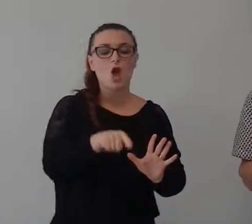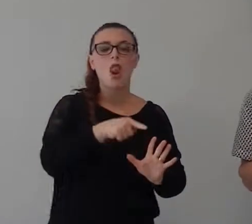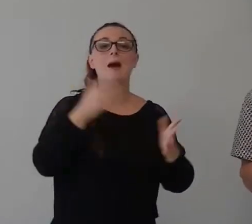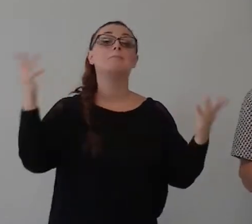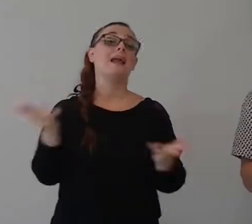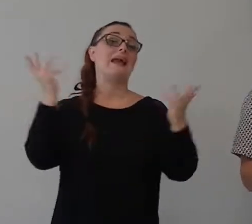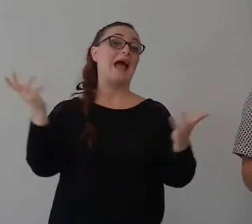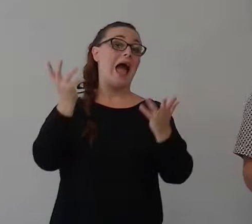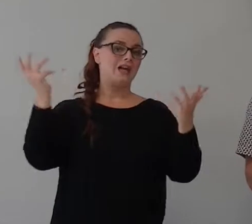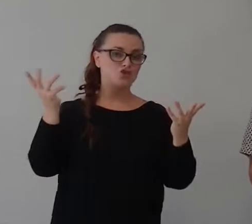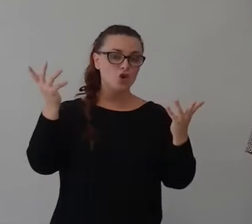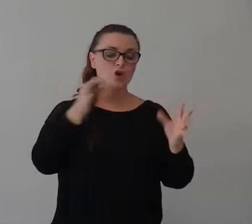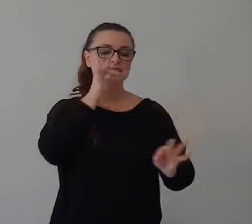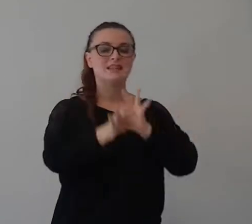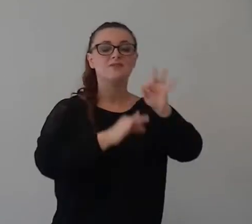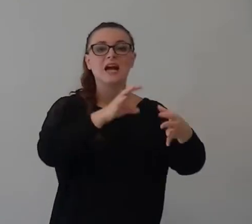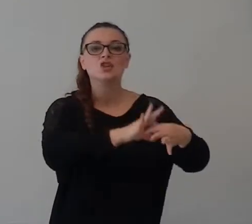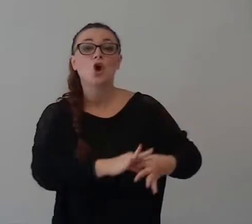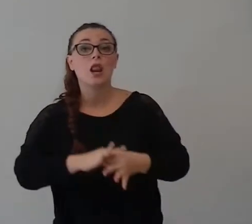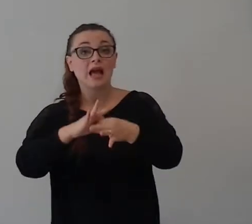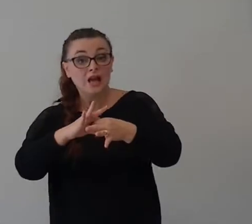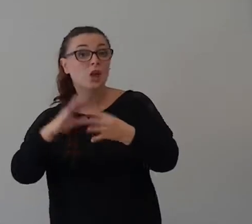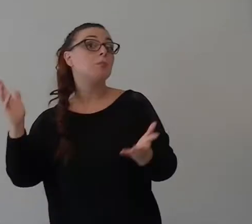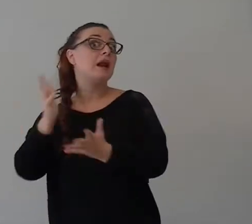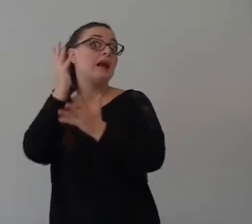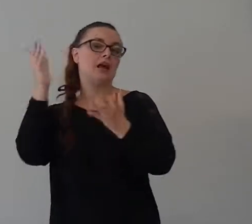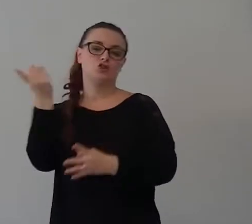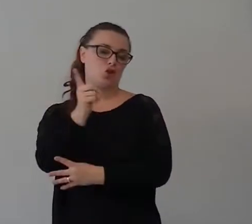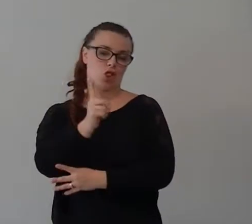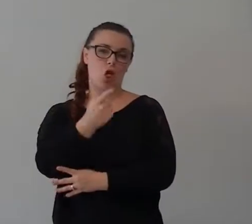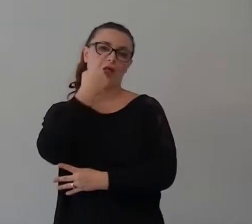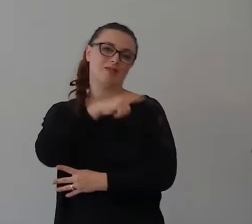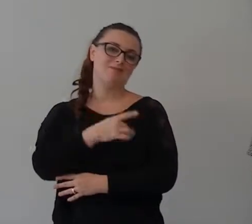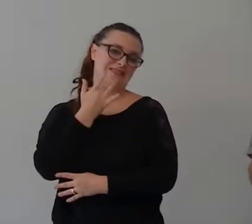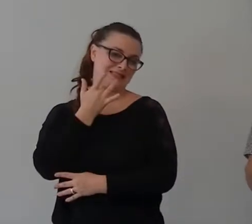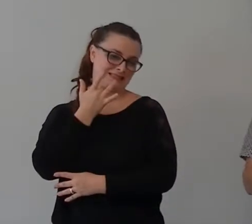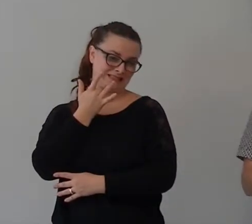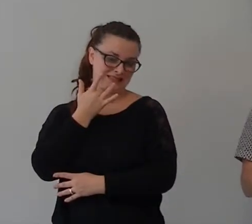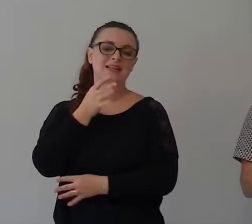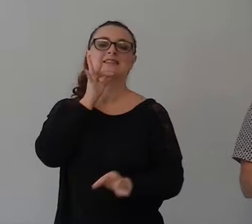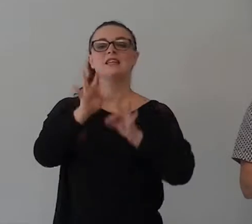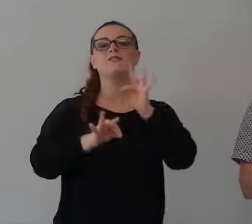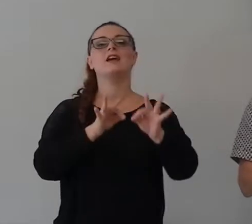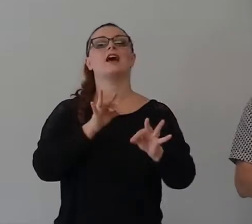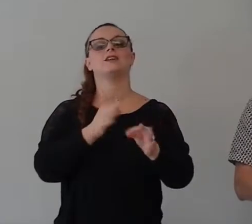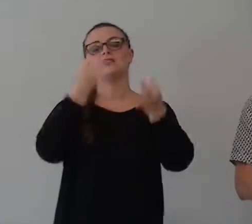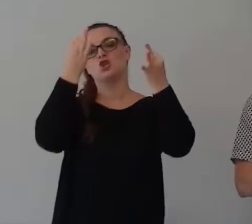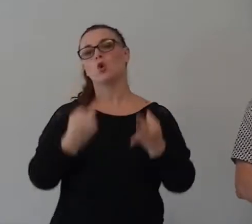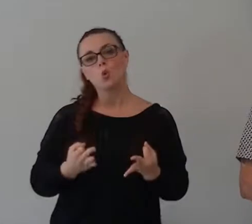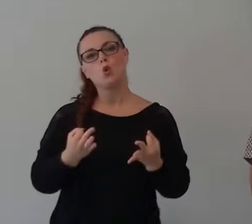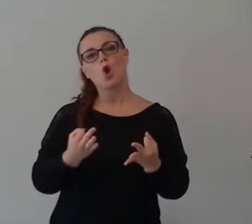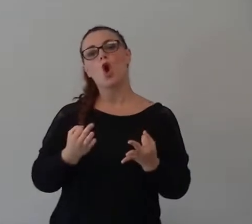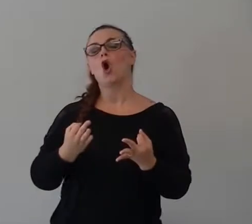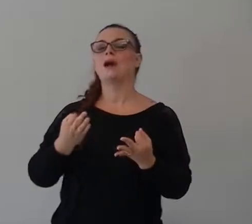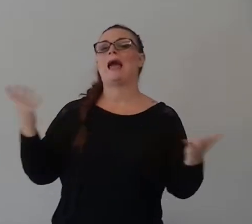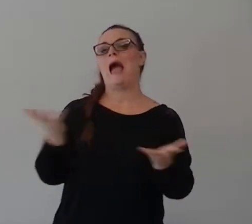era chiaro che si doveva trovare lì. Non è un caso, ma è una benedizione di Dio. Non è un caso, ma